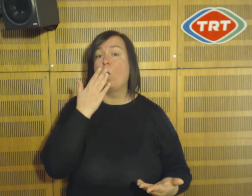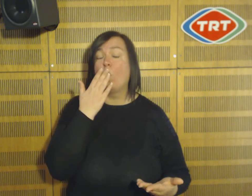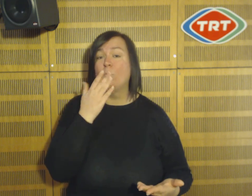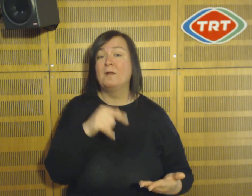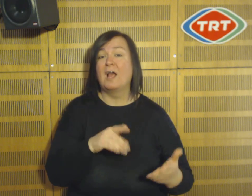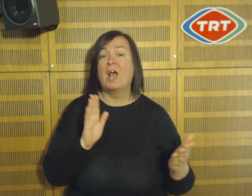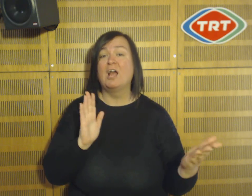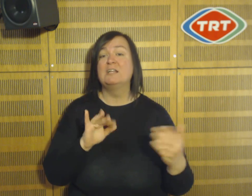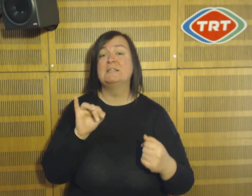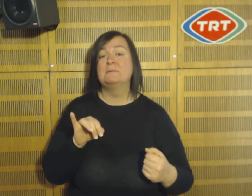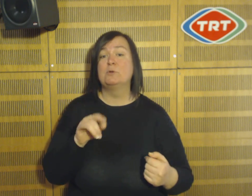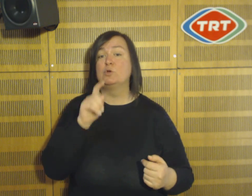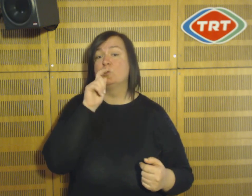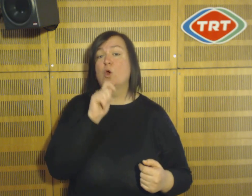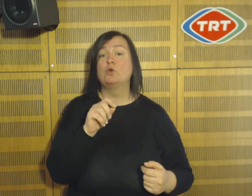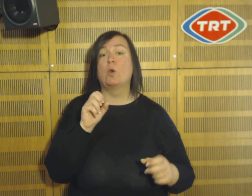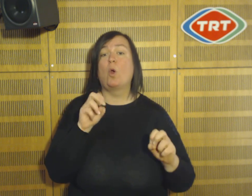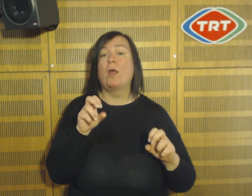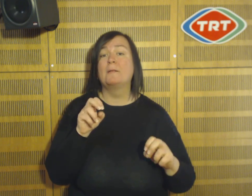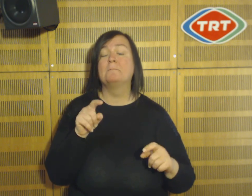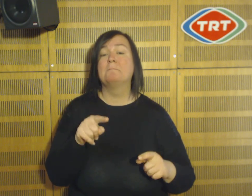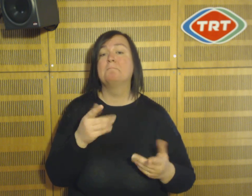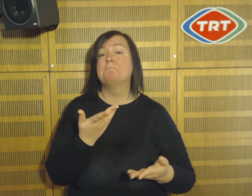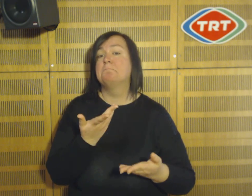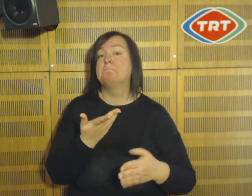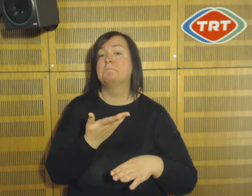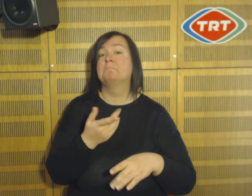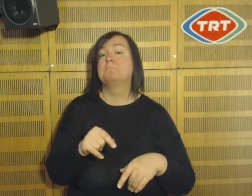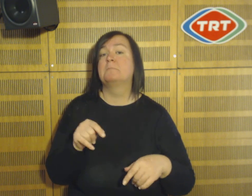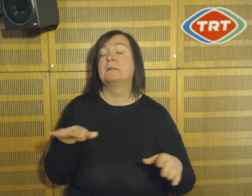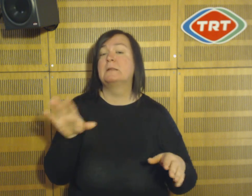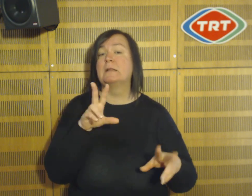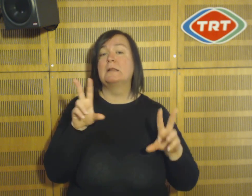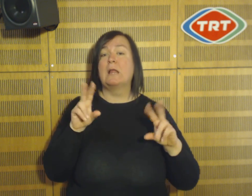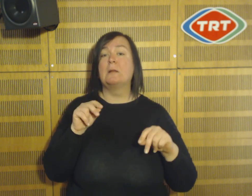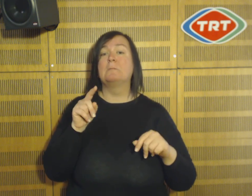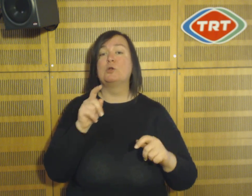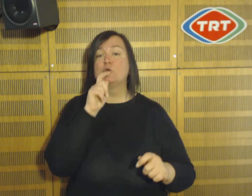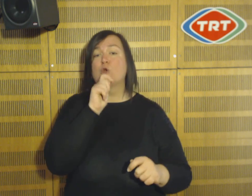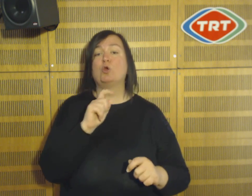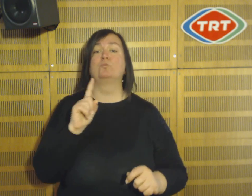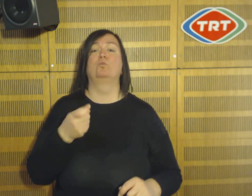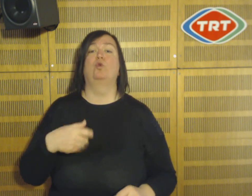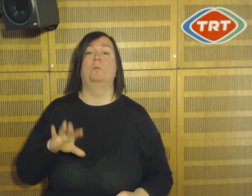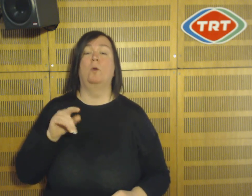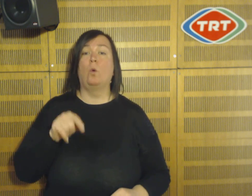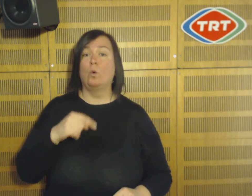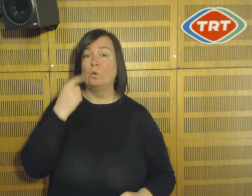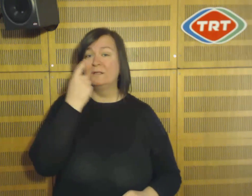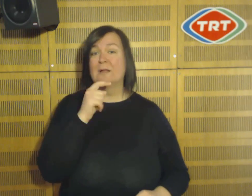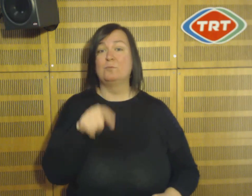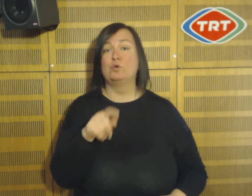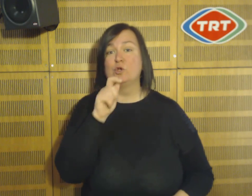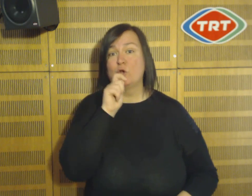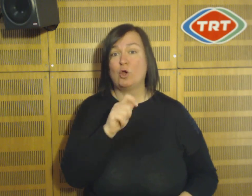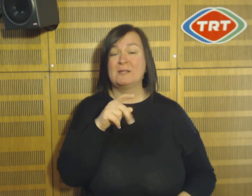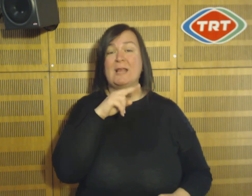karşın şu anda sözcük öğretimiyle ilgili herhangi bir şekilde kapsamlı bir Eee sözlük bulamamak da o yüzden bu sözcük yabancı dil olarak